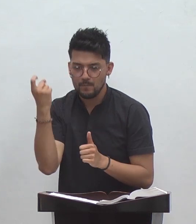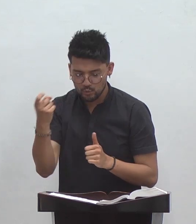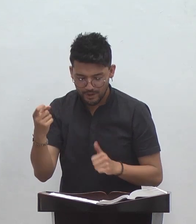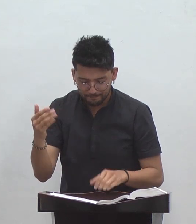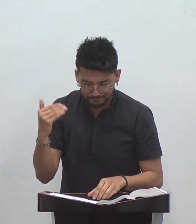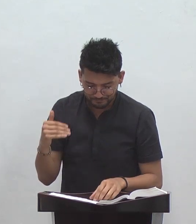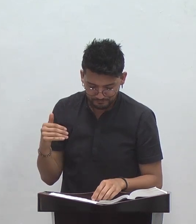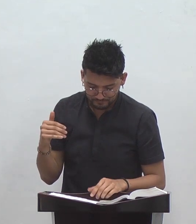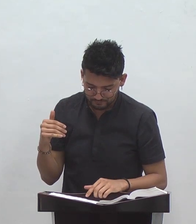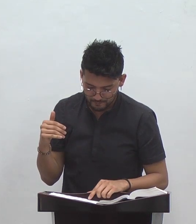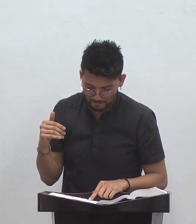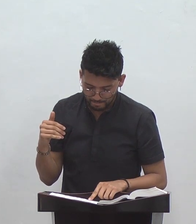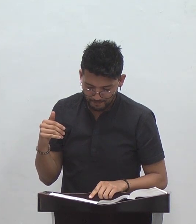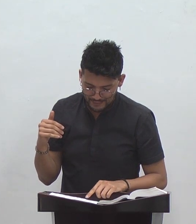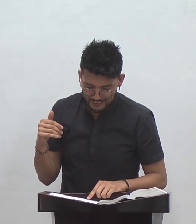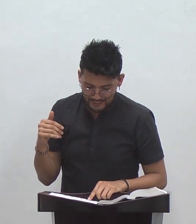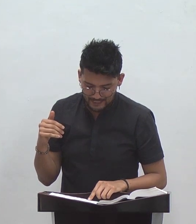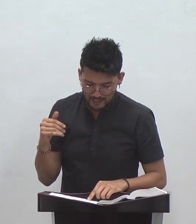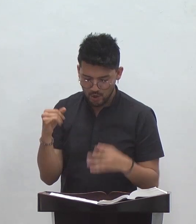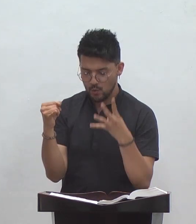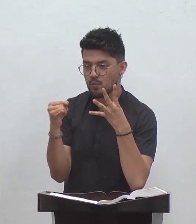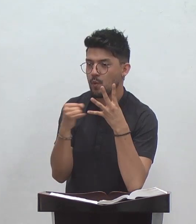Hay un propósito especial en escuchar a Jesús.